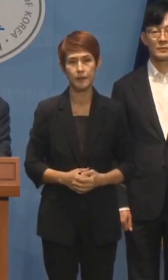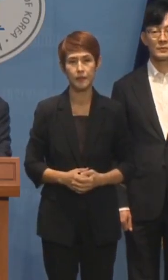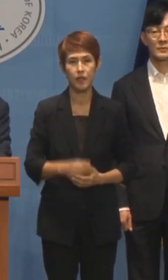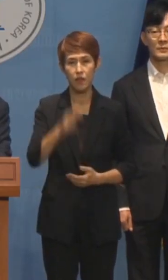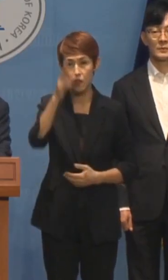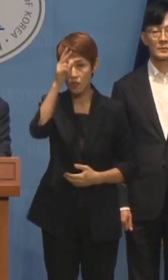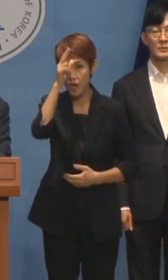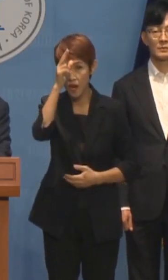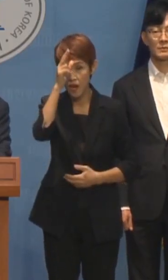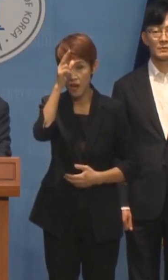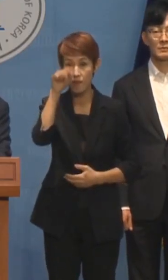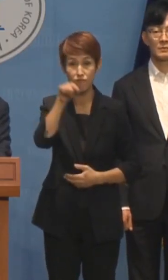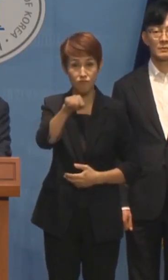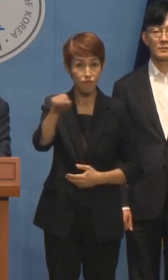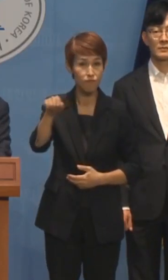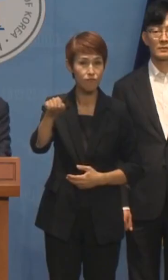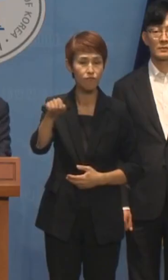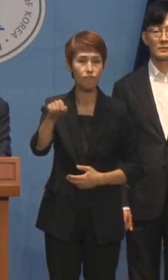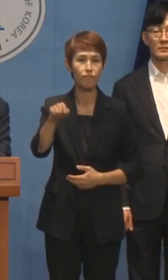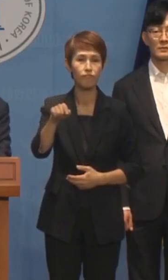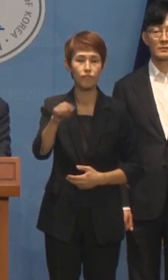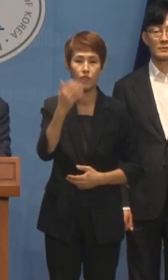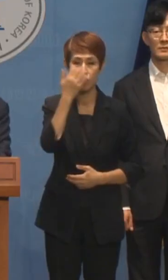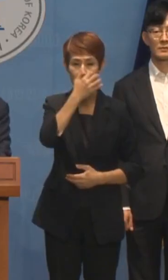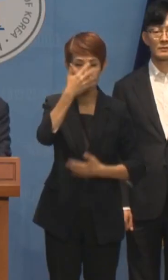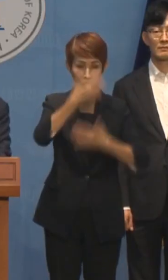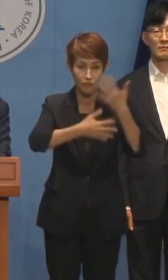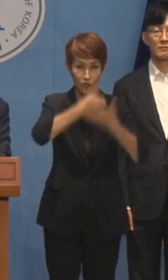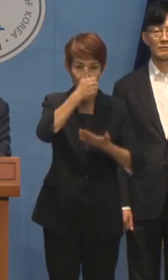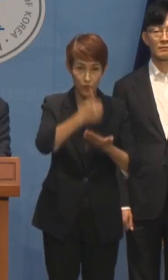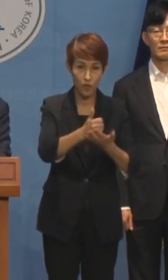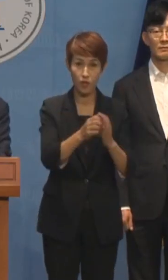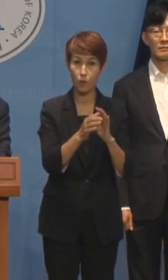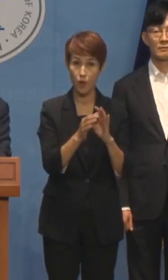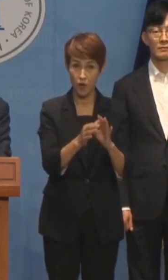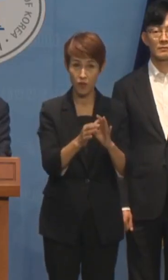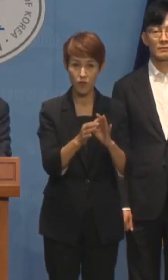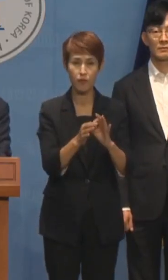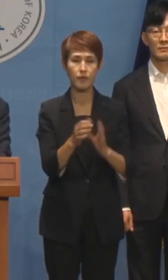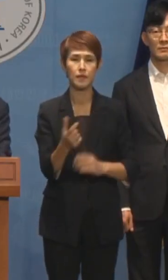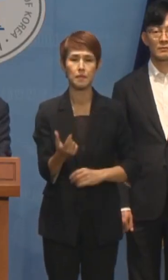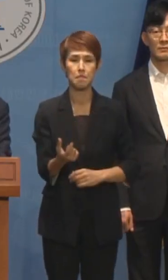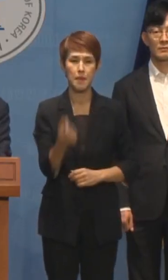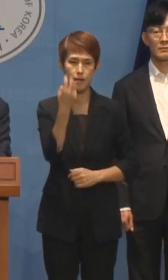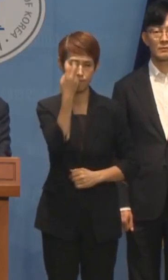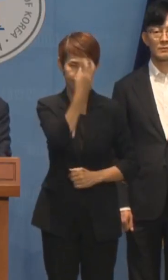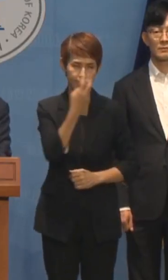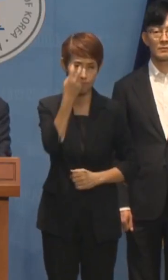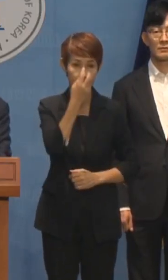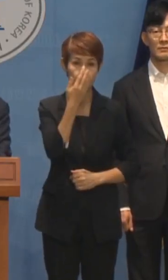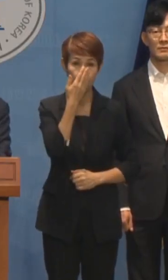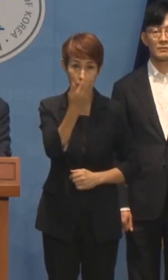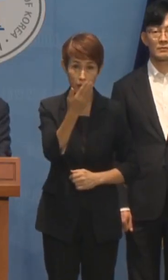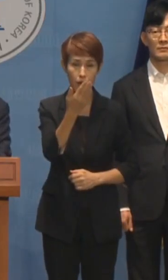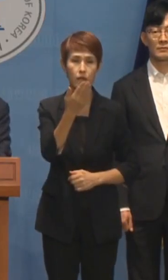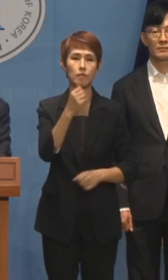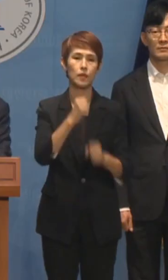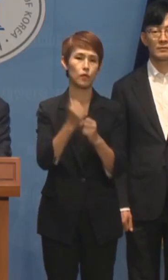등 수사기관이 딥페이크 범죄에 대해 신속하고 엄정히 수사하도록